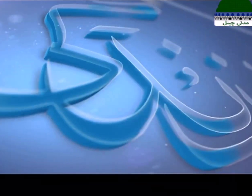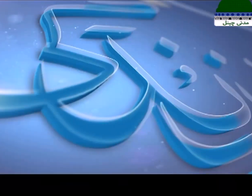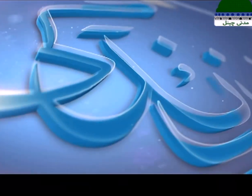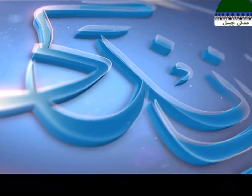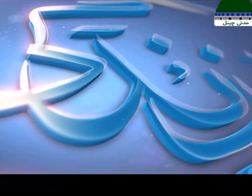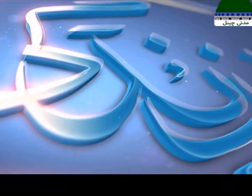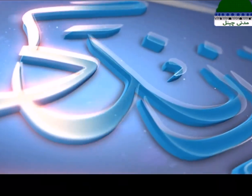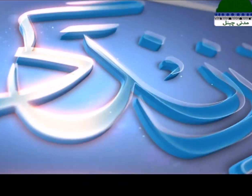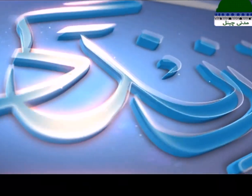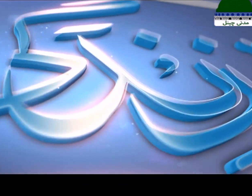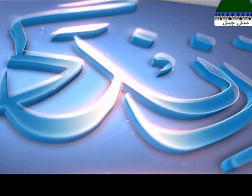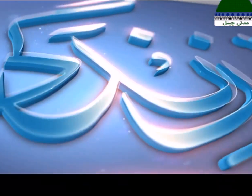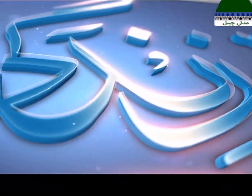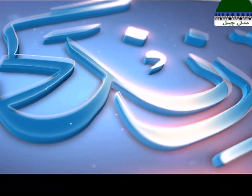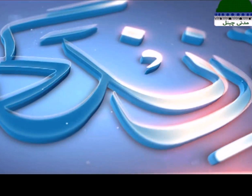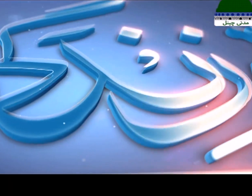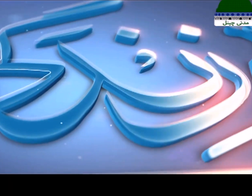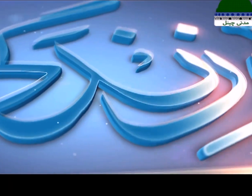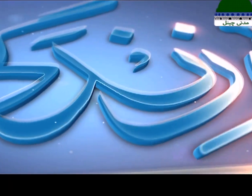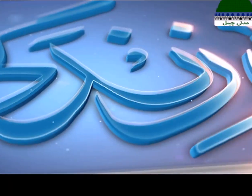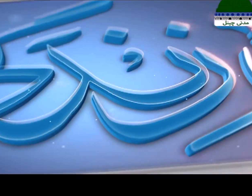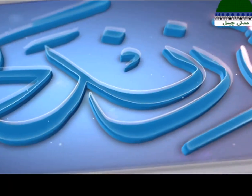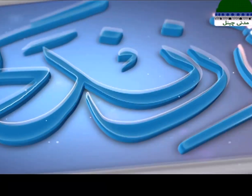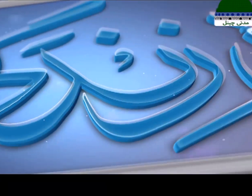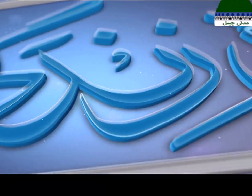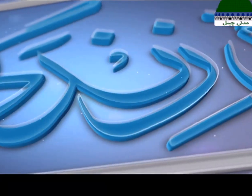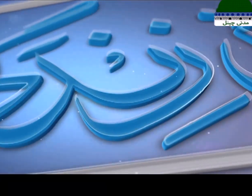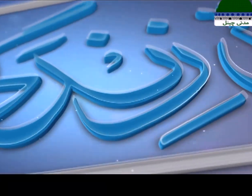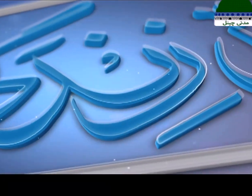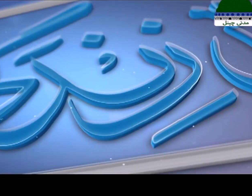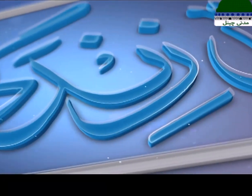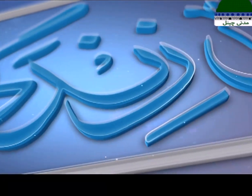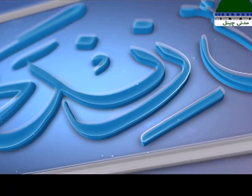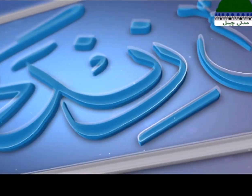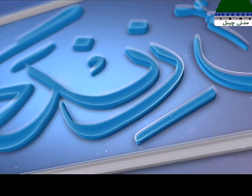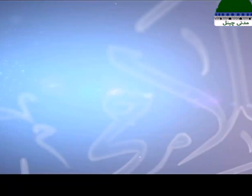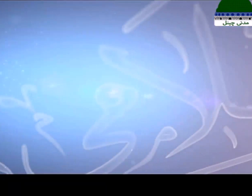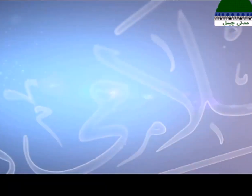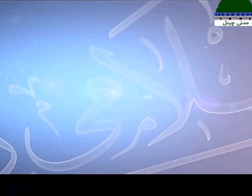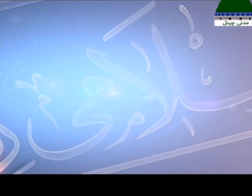اسی لیے مسلمان، میں اسی لیے نمازی. میری